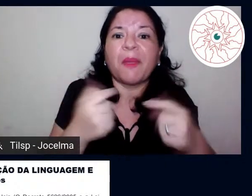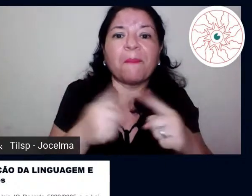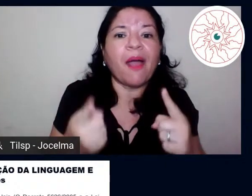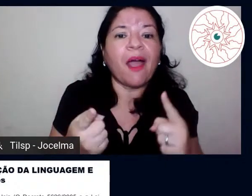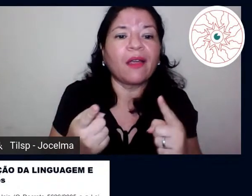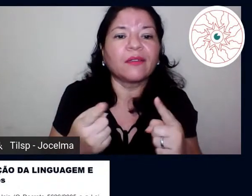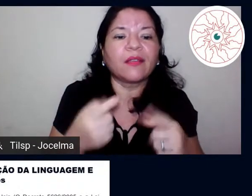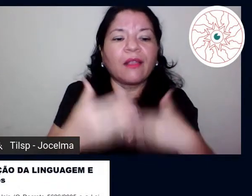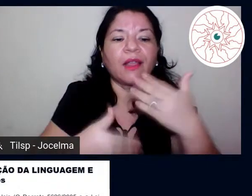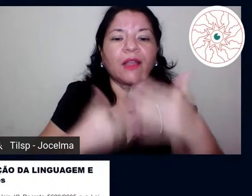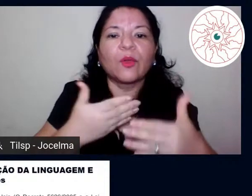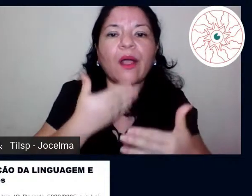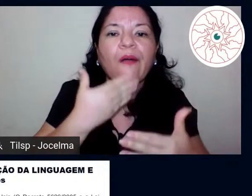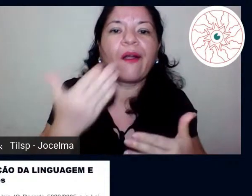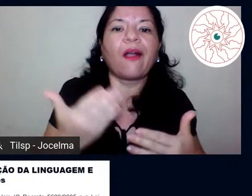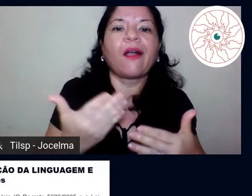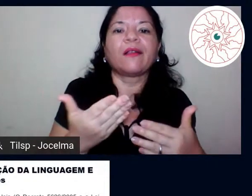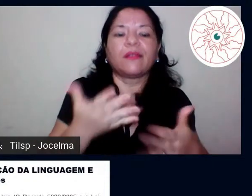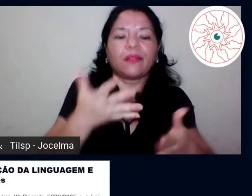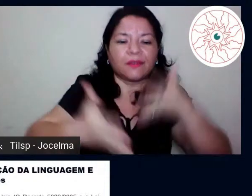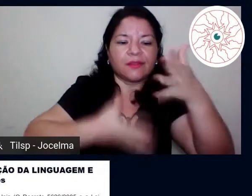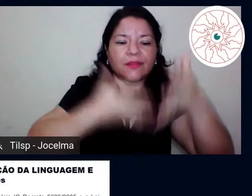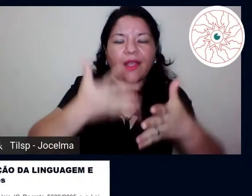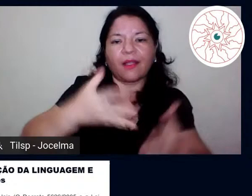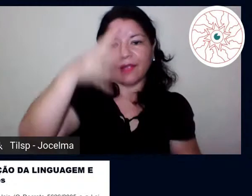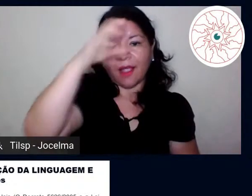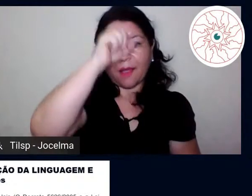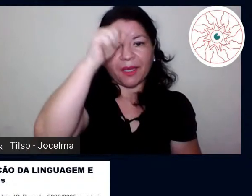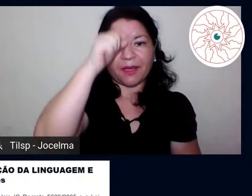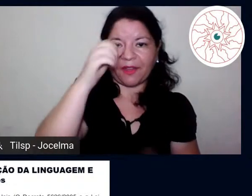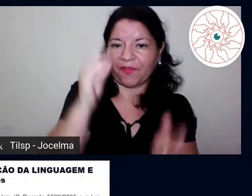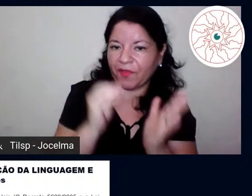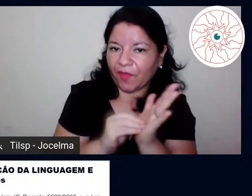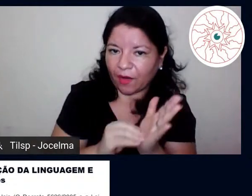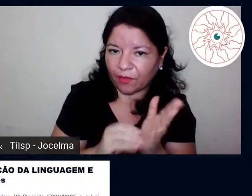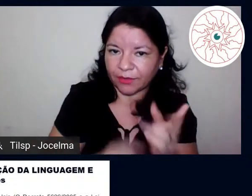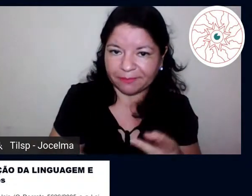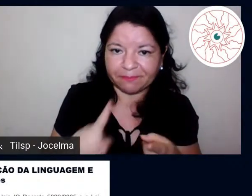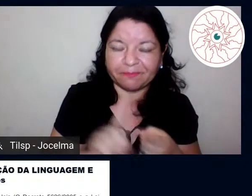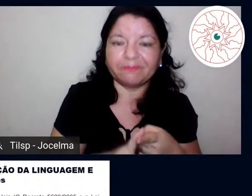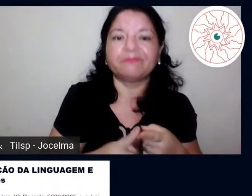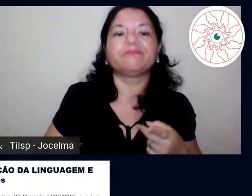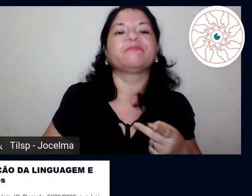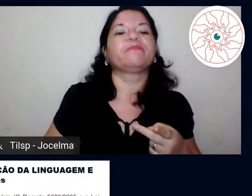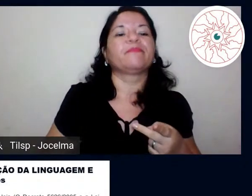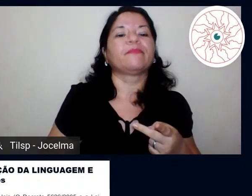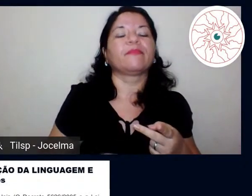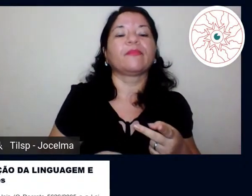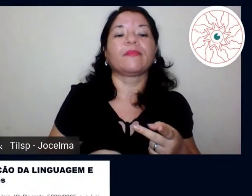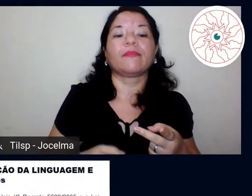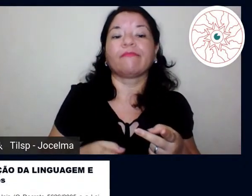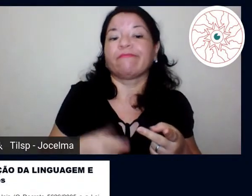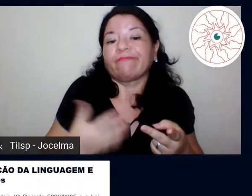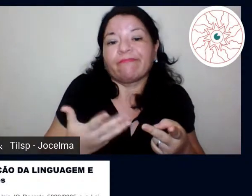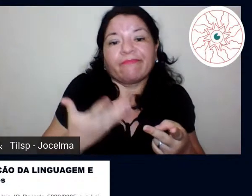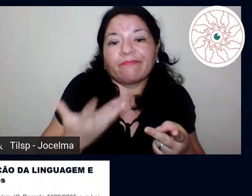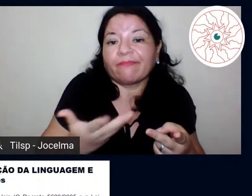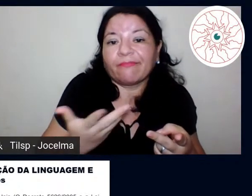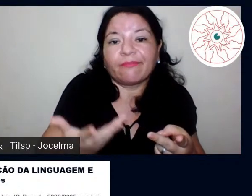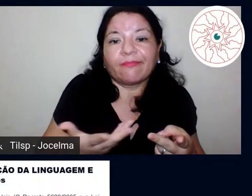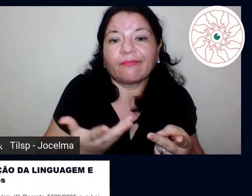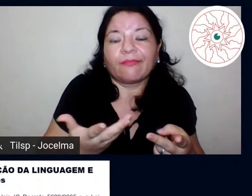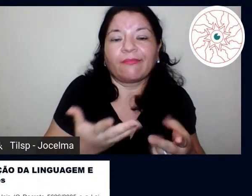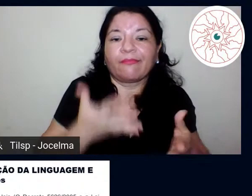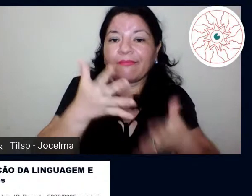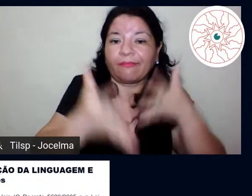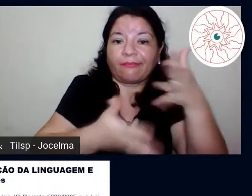natural à modalidade falada de uma das línguas envolvidas no bilinguismo. eh está e seria a língua